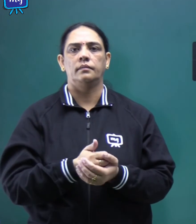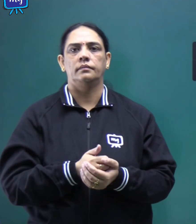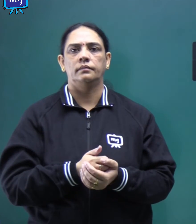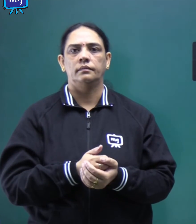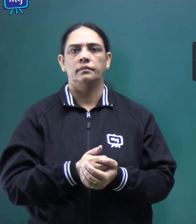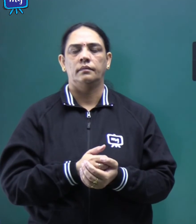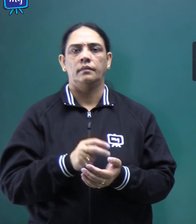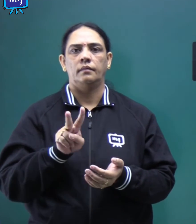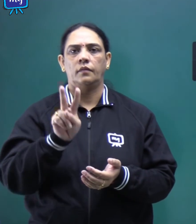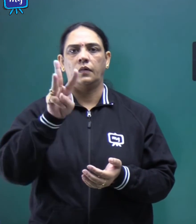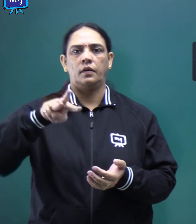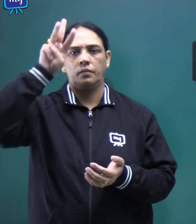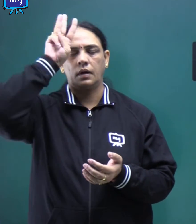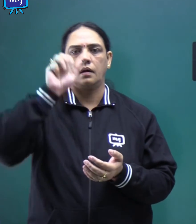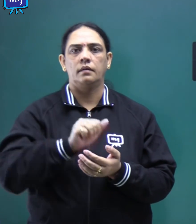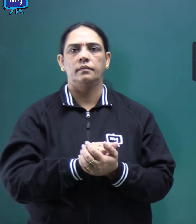आयतन का